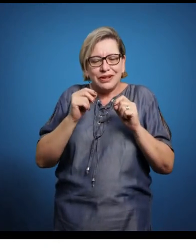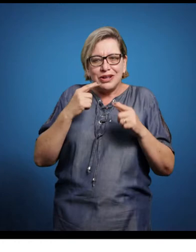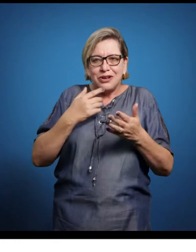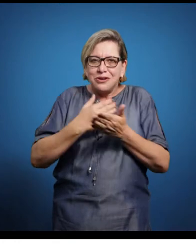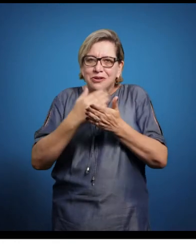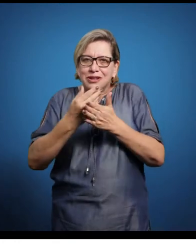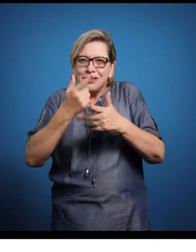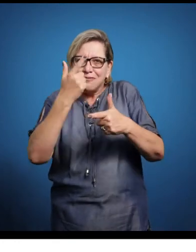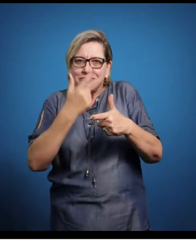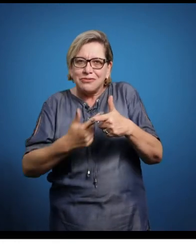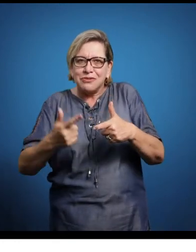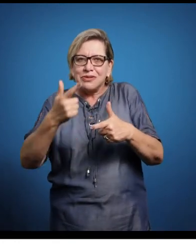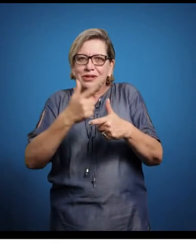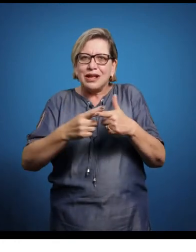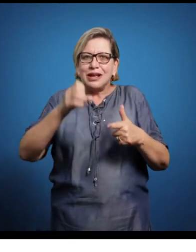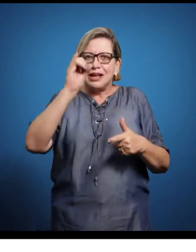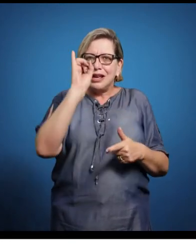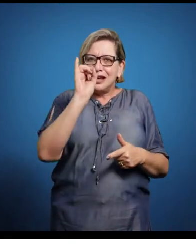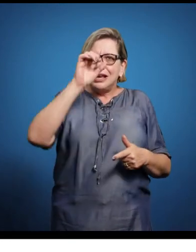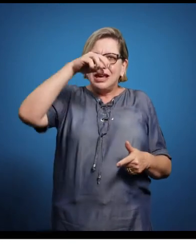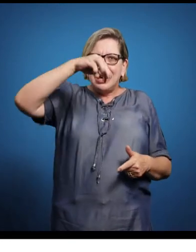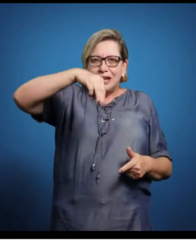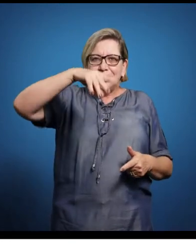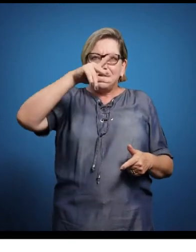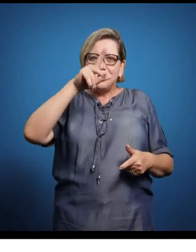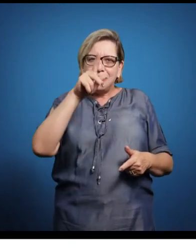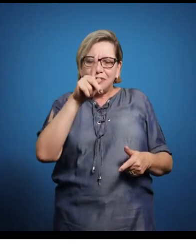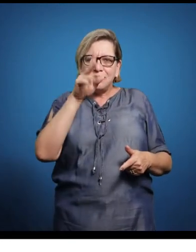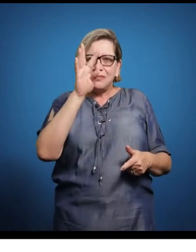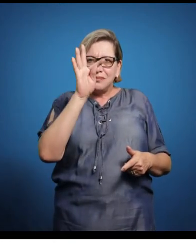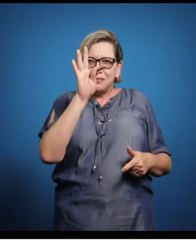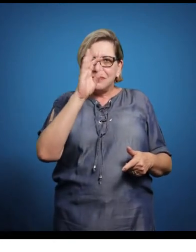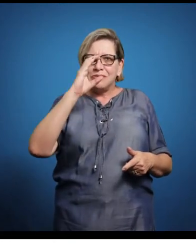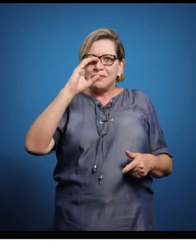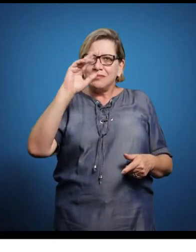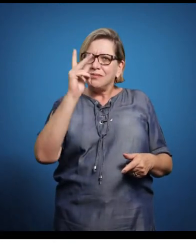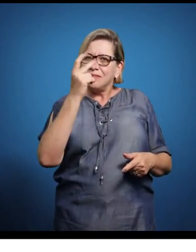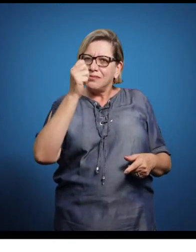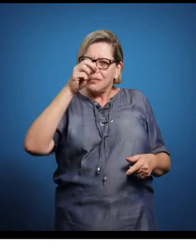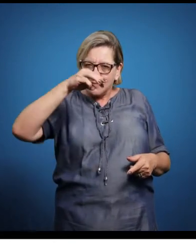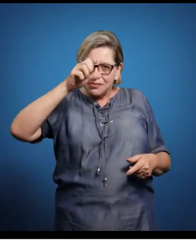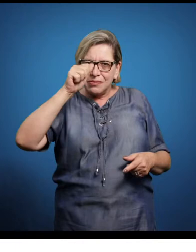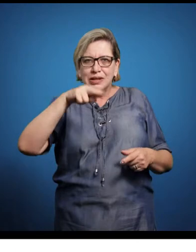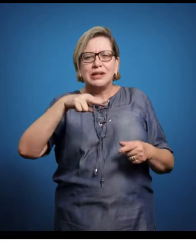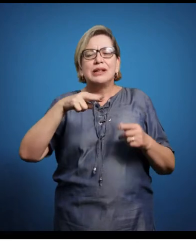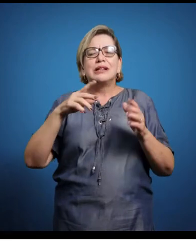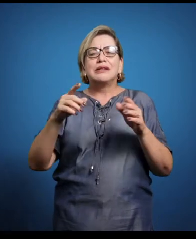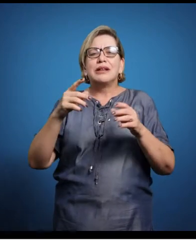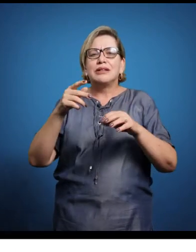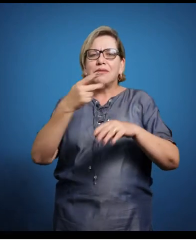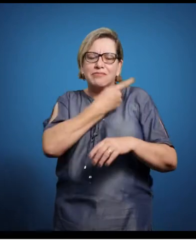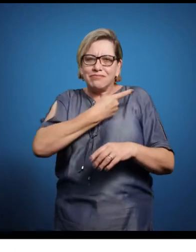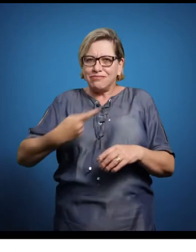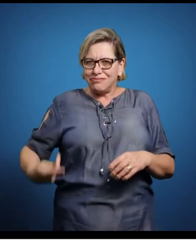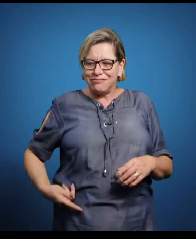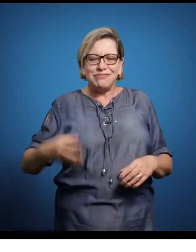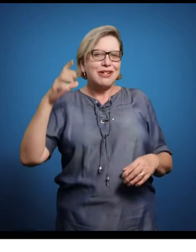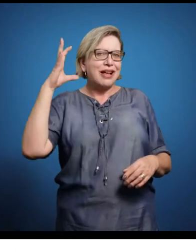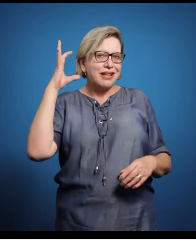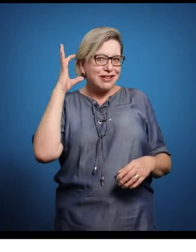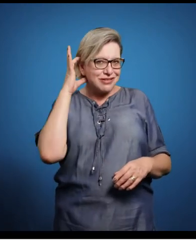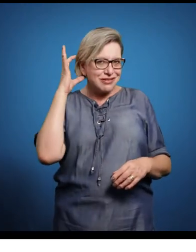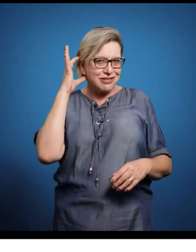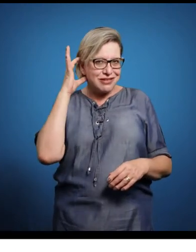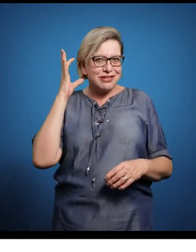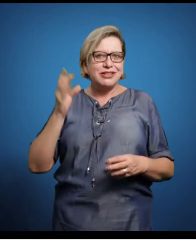o impeachment da presidente dilma numa uma primeira versão é de impedimento né do seu